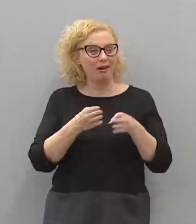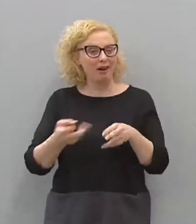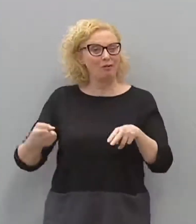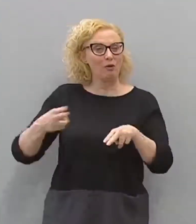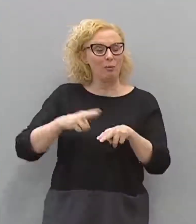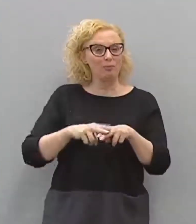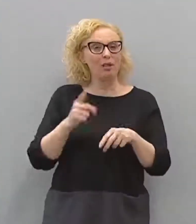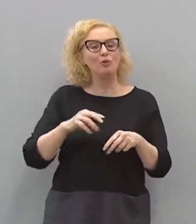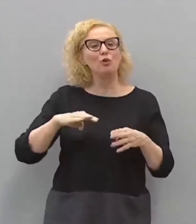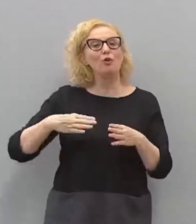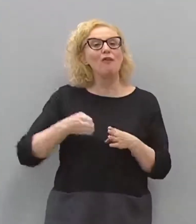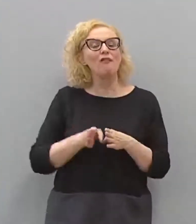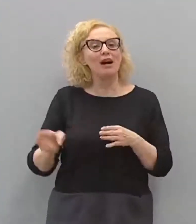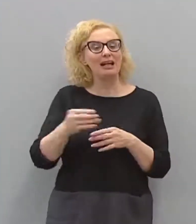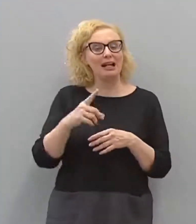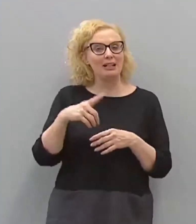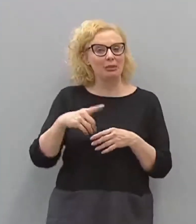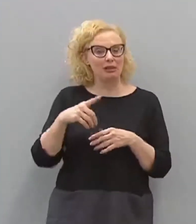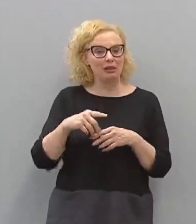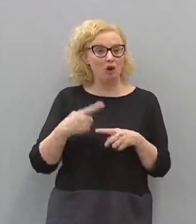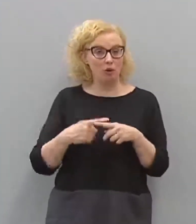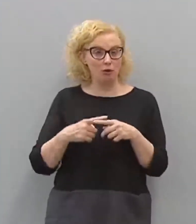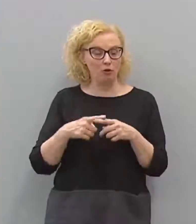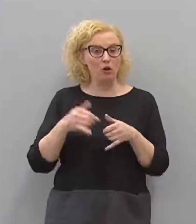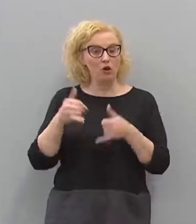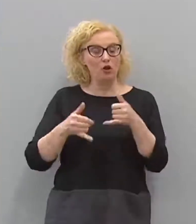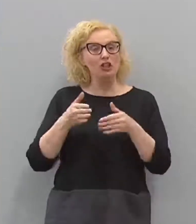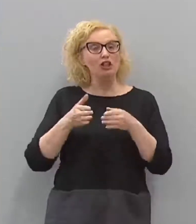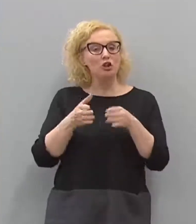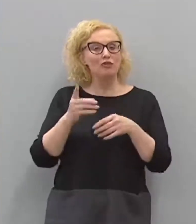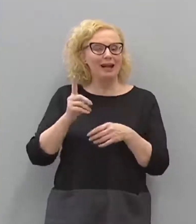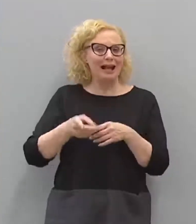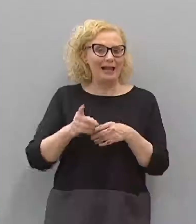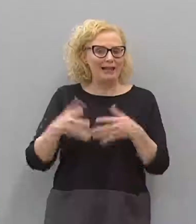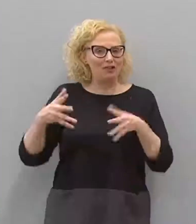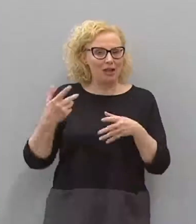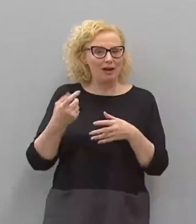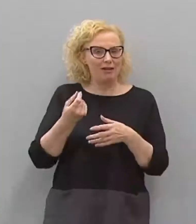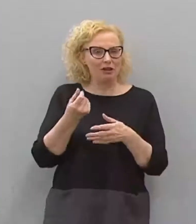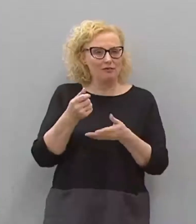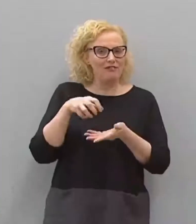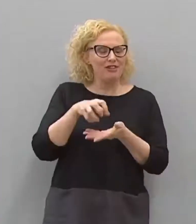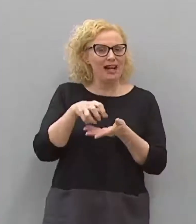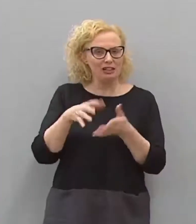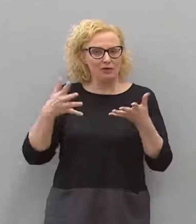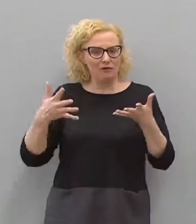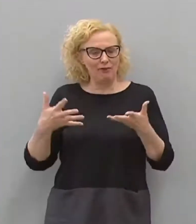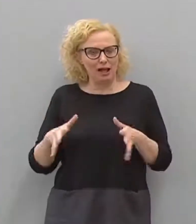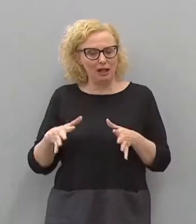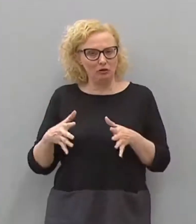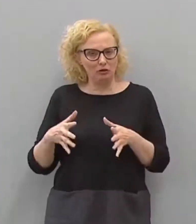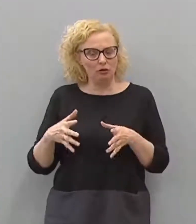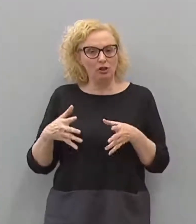alla ciclovia del garda sono perché erano che sono già stati finanziati che hanno già avuto un avvio